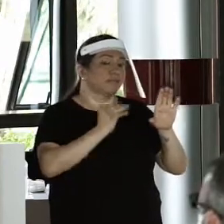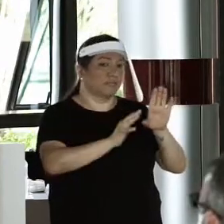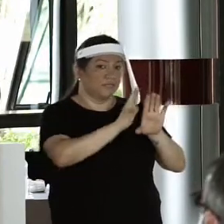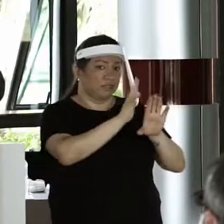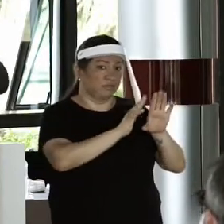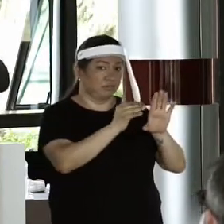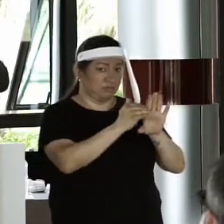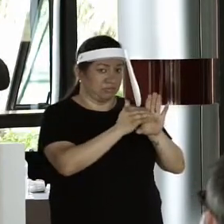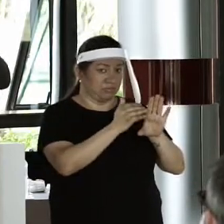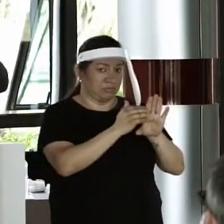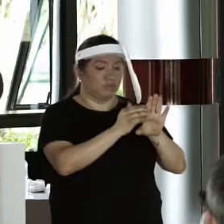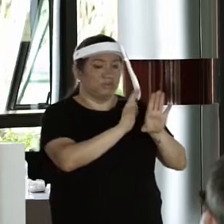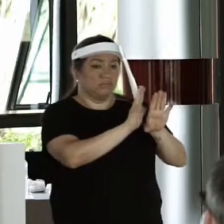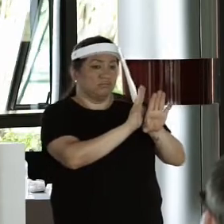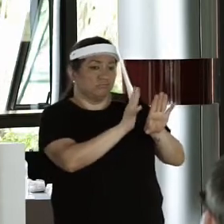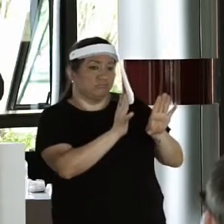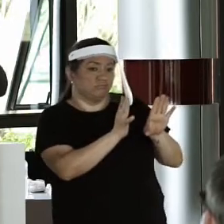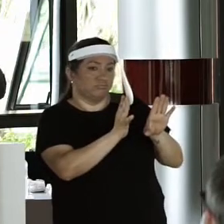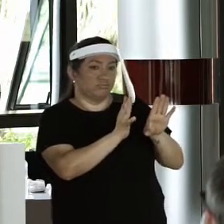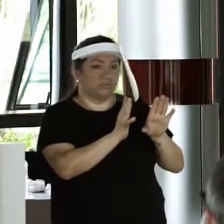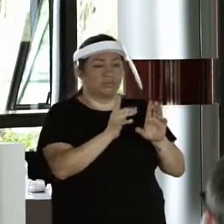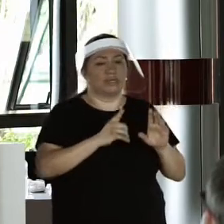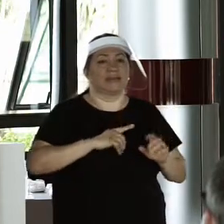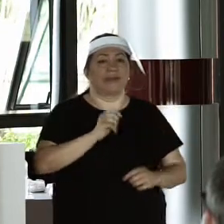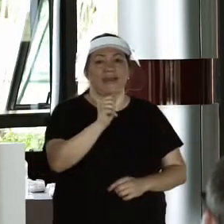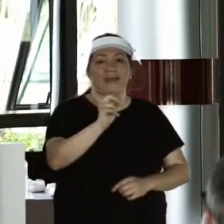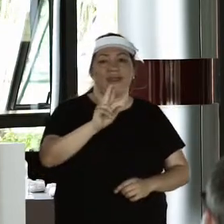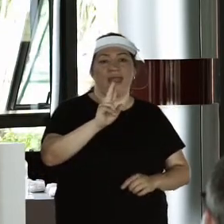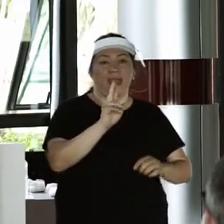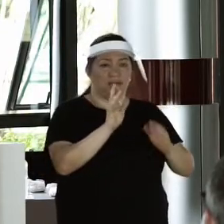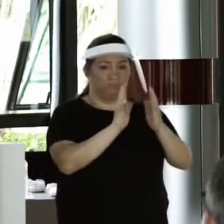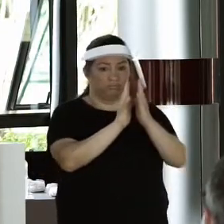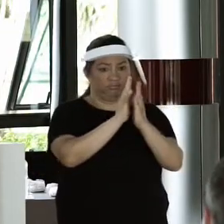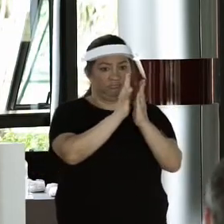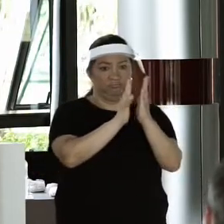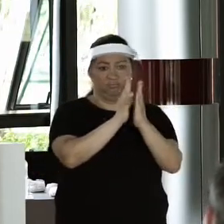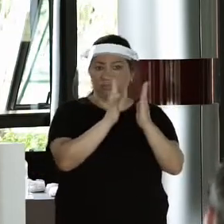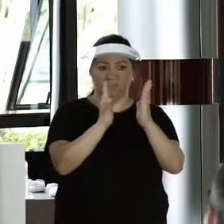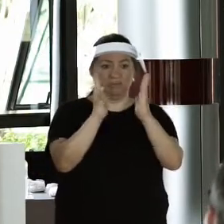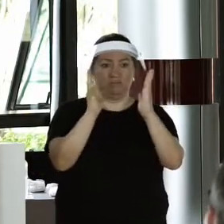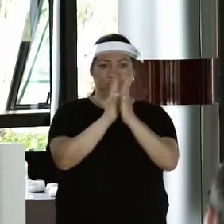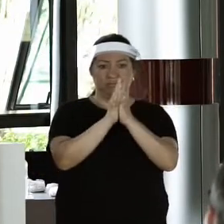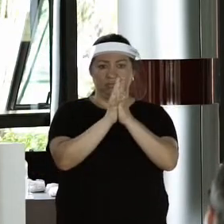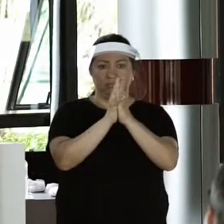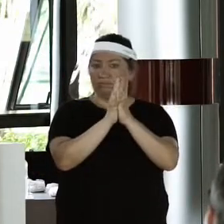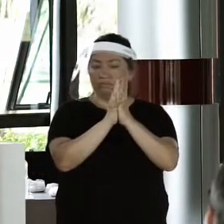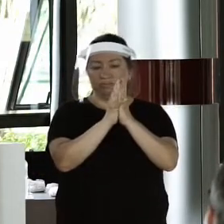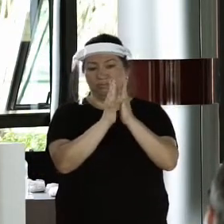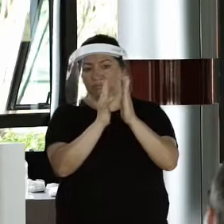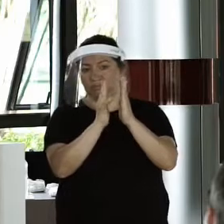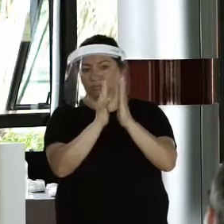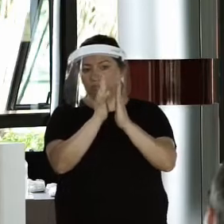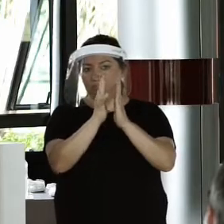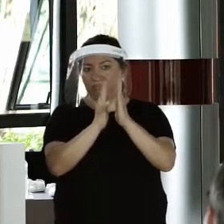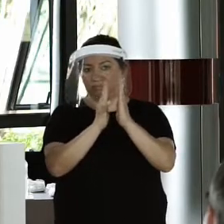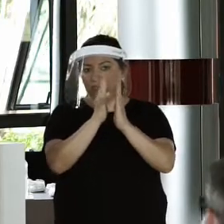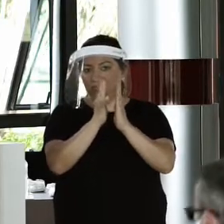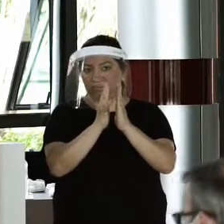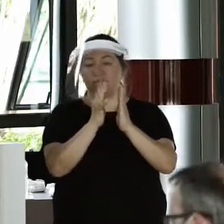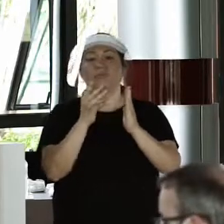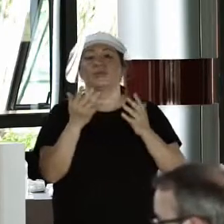solta. Ou seja, você tem ali um espaço de ar por trás do revestimento. Como você tem